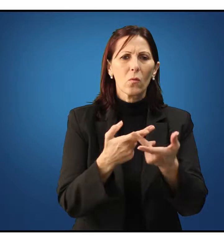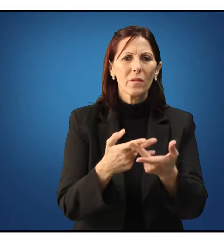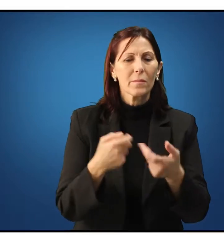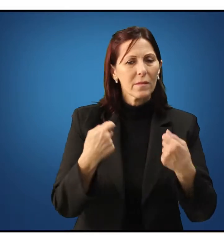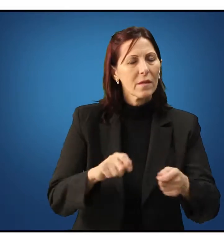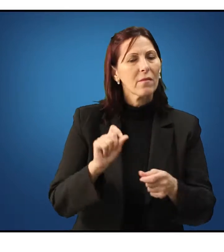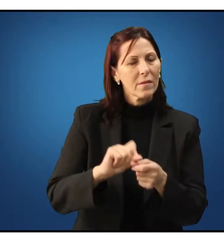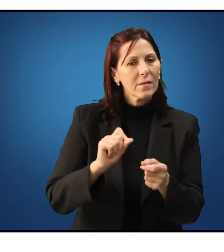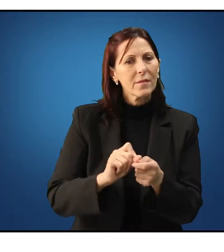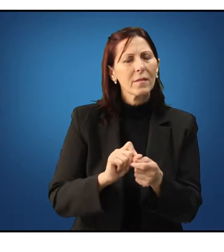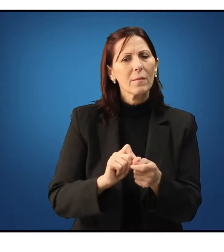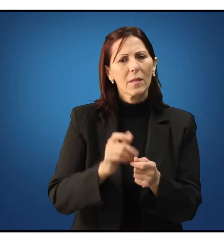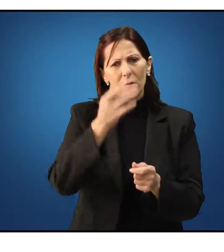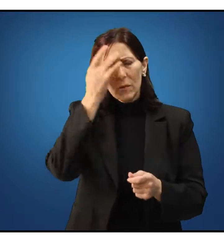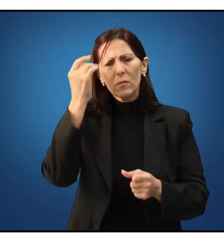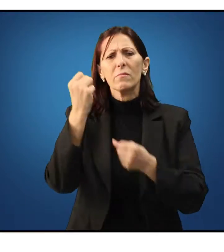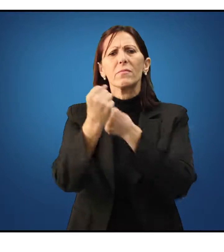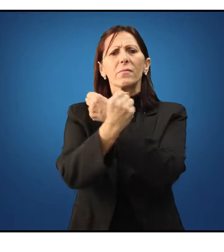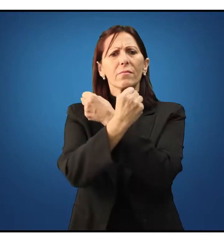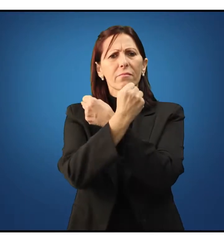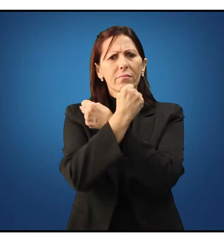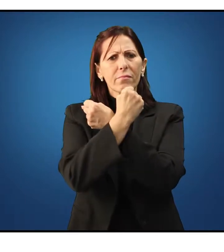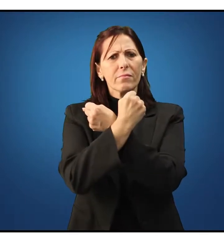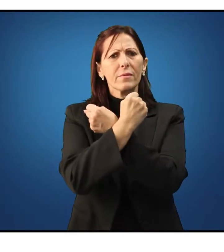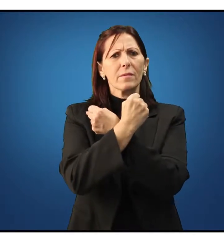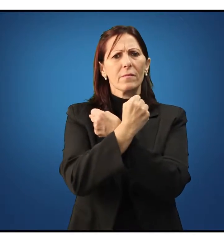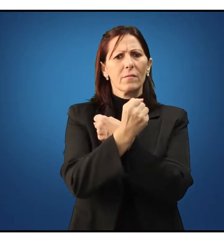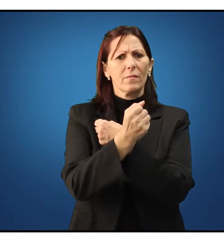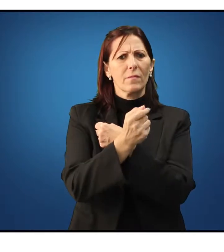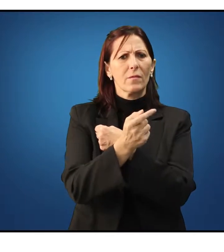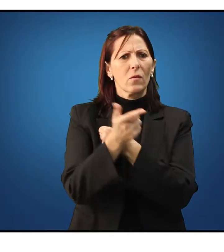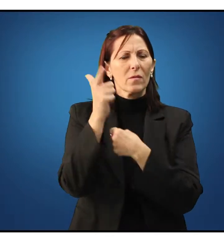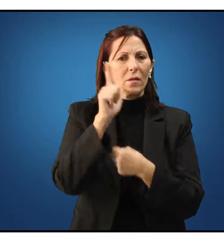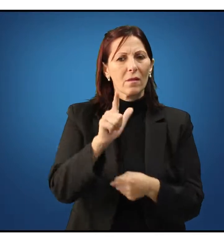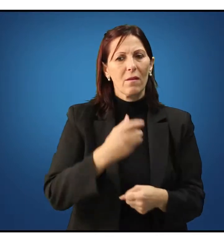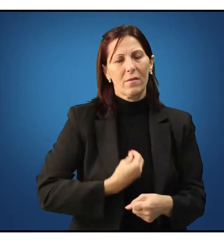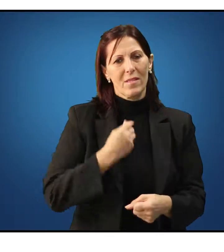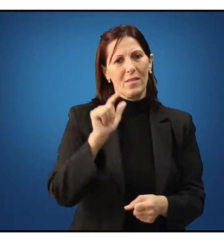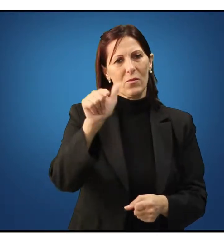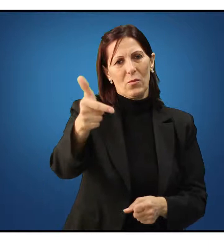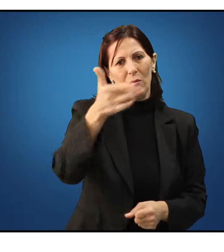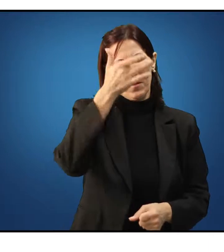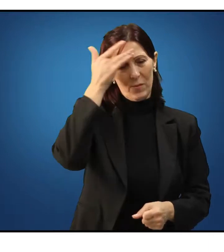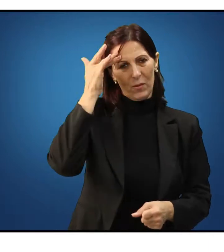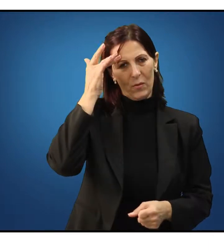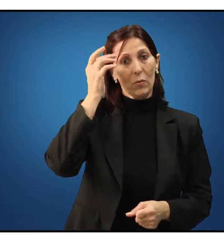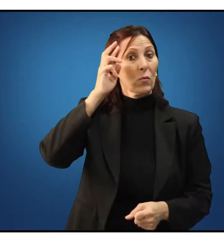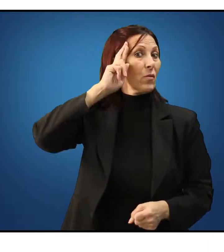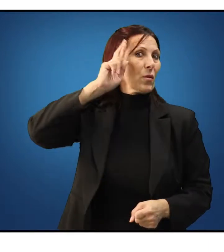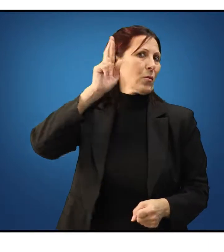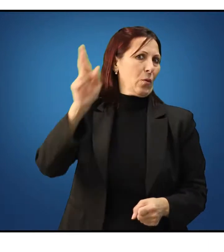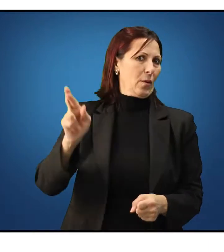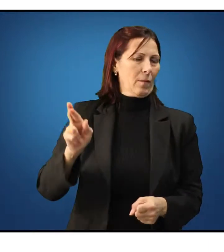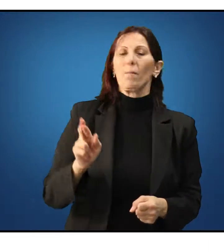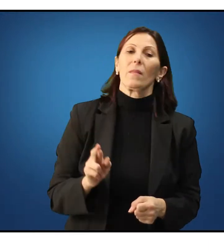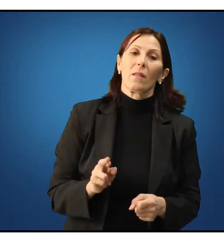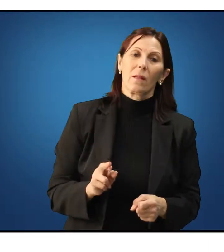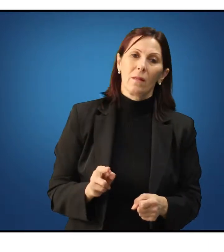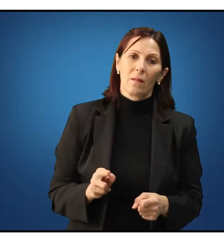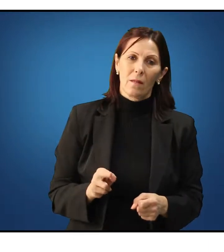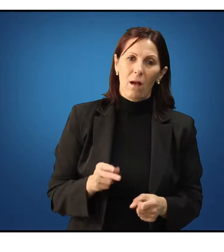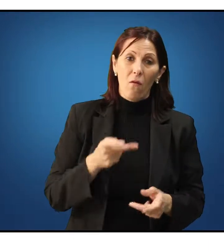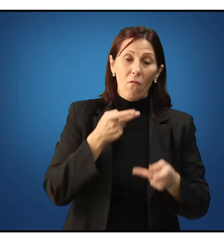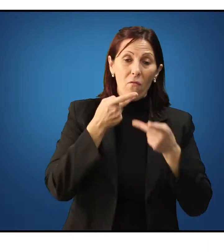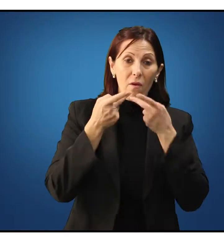ou escravos, garantir a sobrevivência dos demais. Por que eu estou dizendo isso? Ao firmar o trabalho